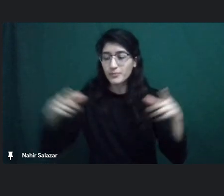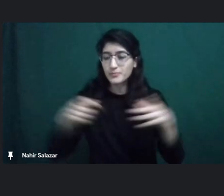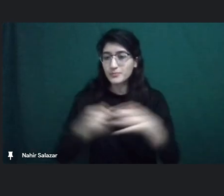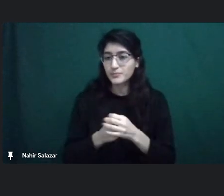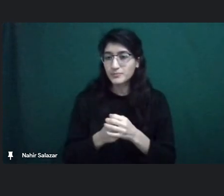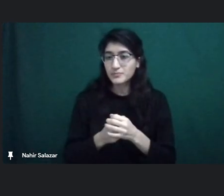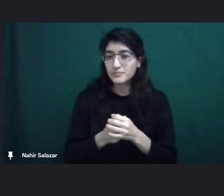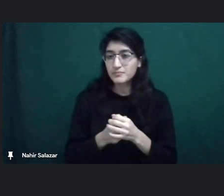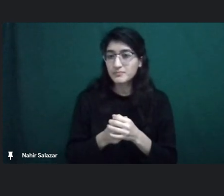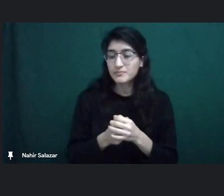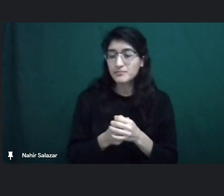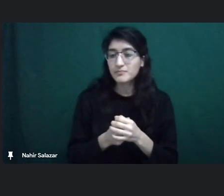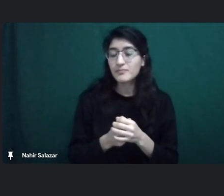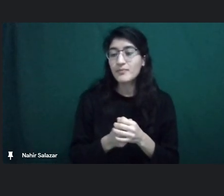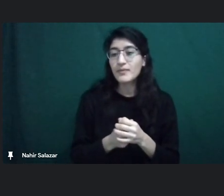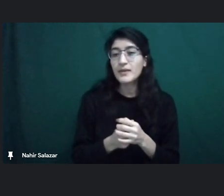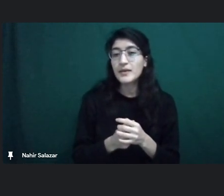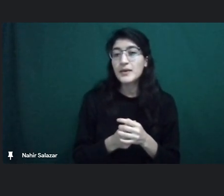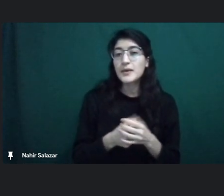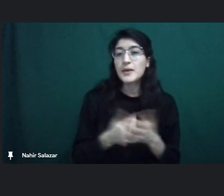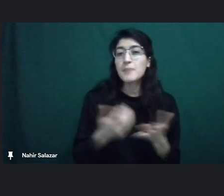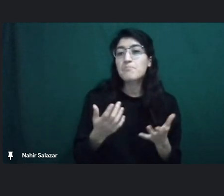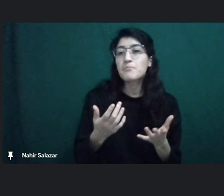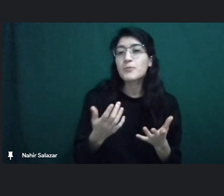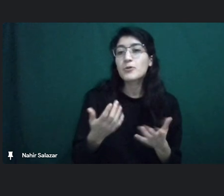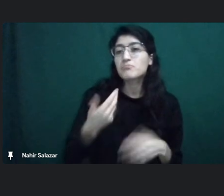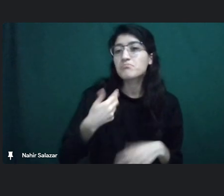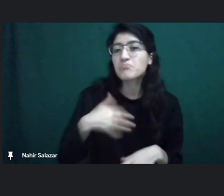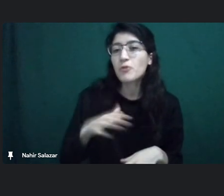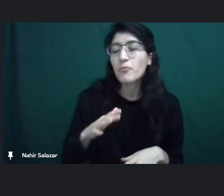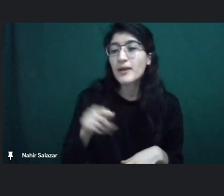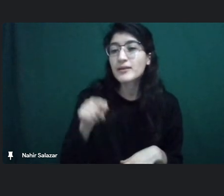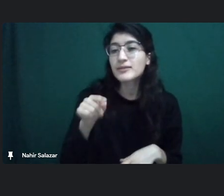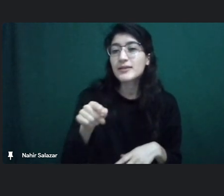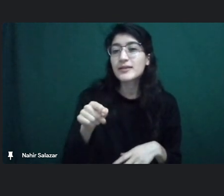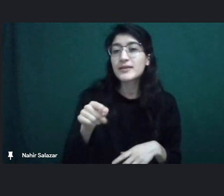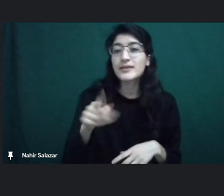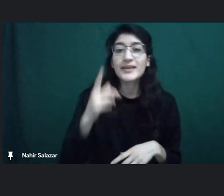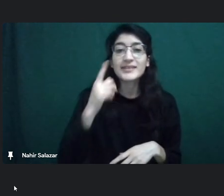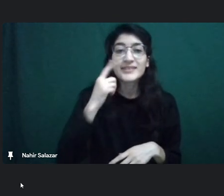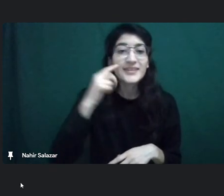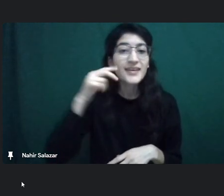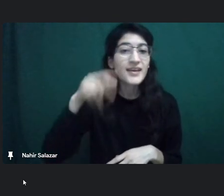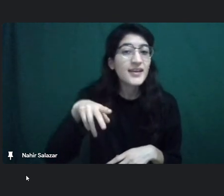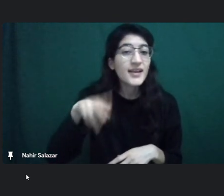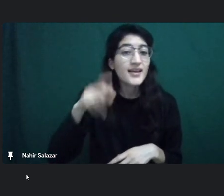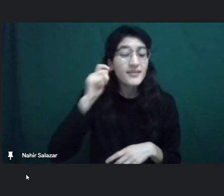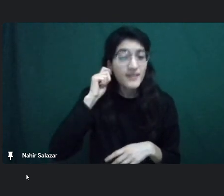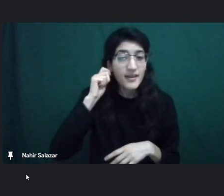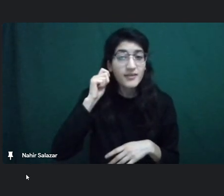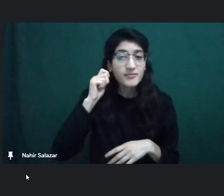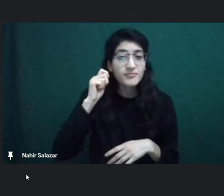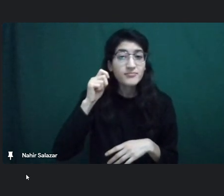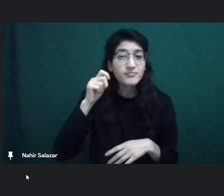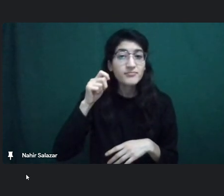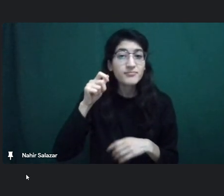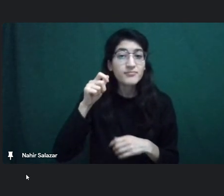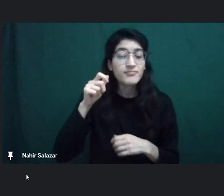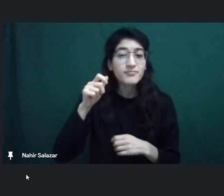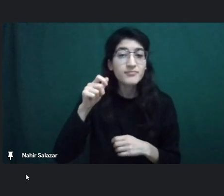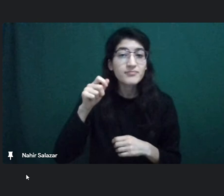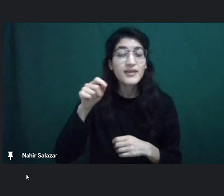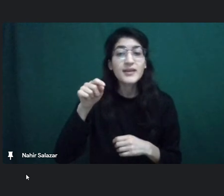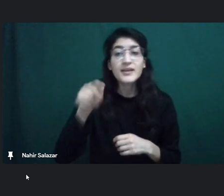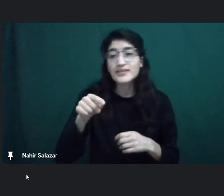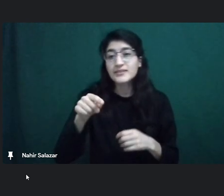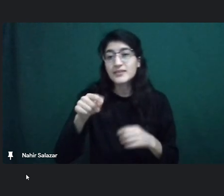que encontremos a ese ING en el caso de que sea algo descriptivo de ese sustantivo,